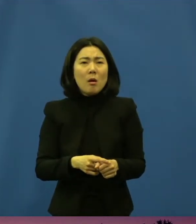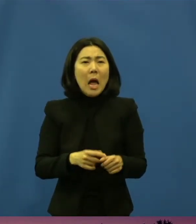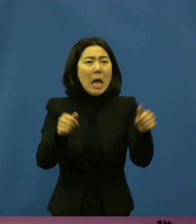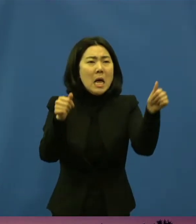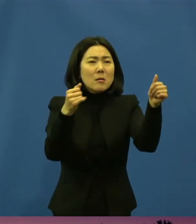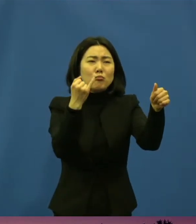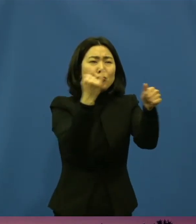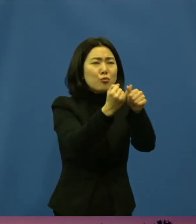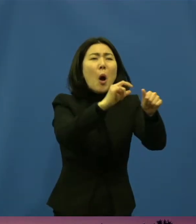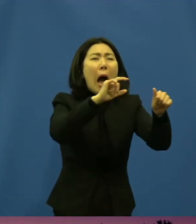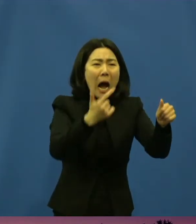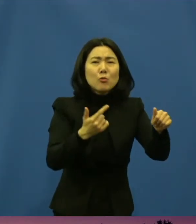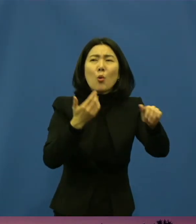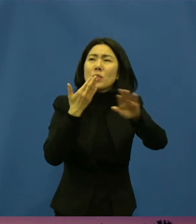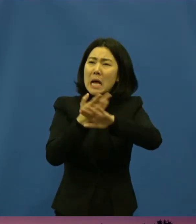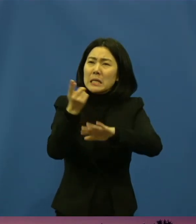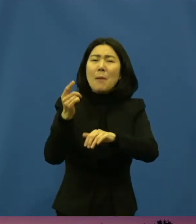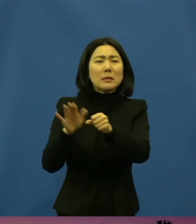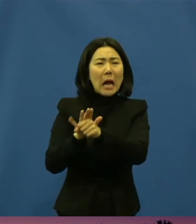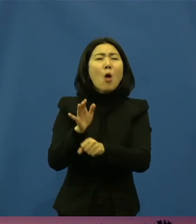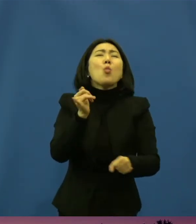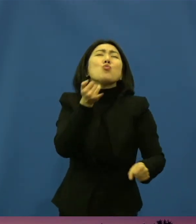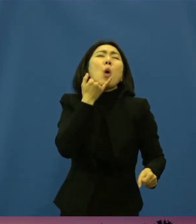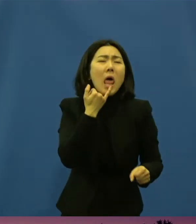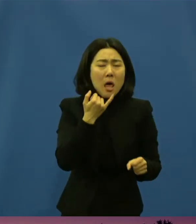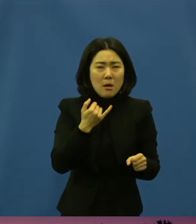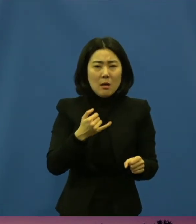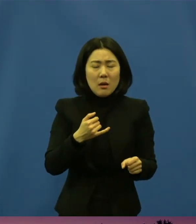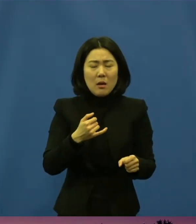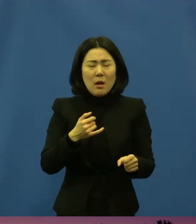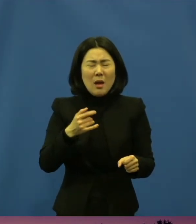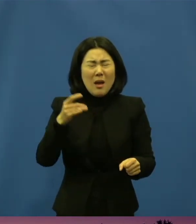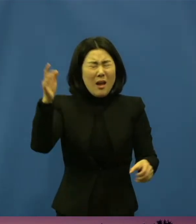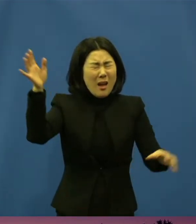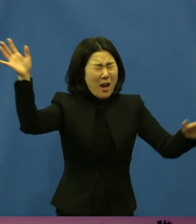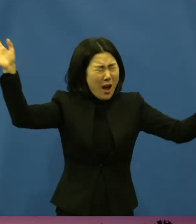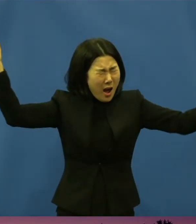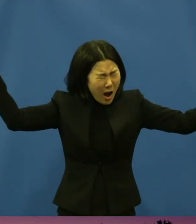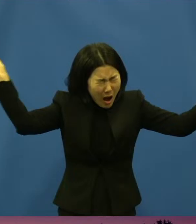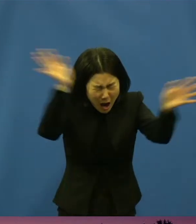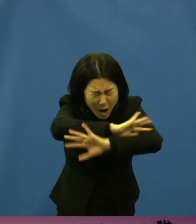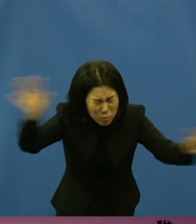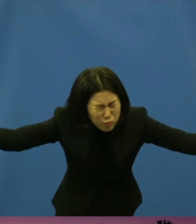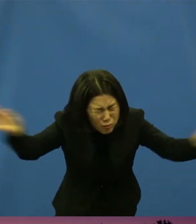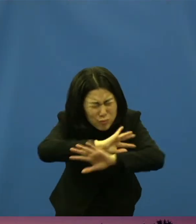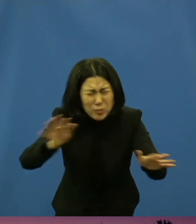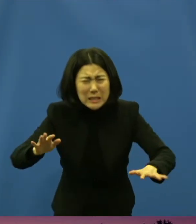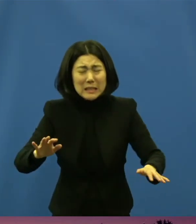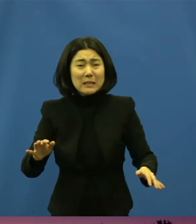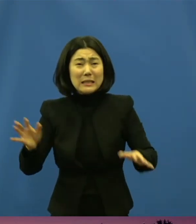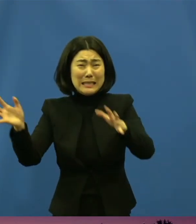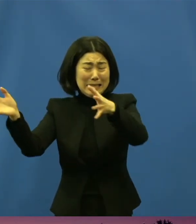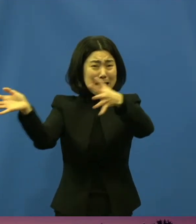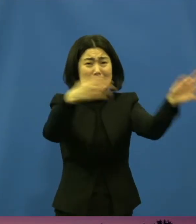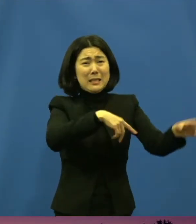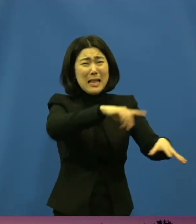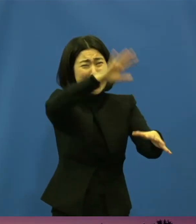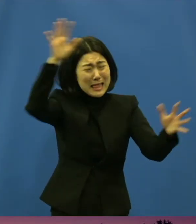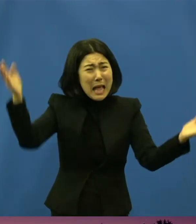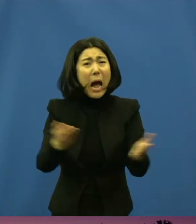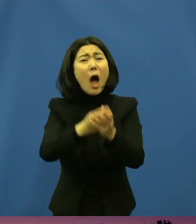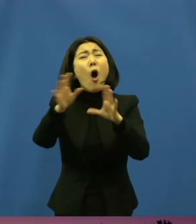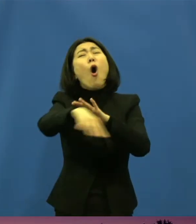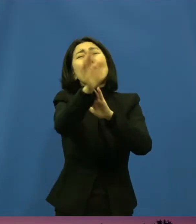관계의 오리지널, 우리의 삶의 모든 것에 원래의 하나님이 말씀하시는 진리를 다